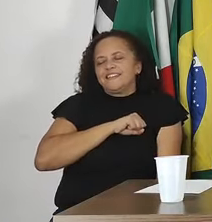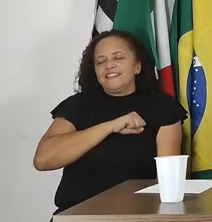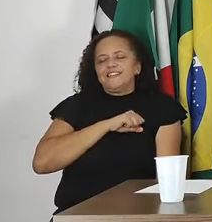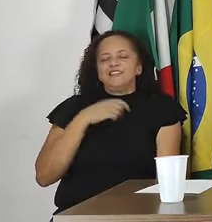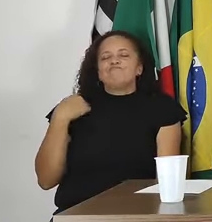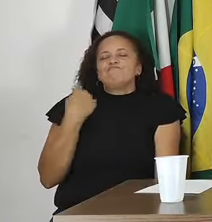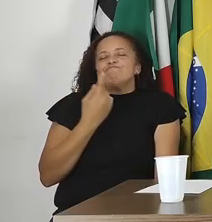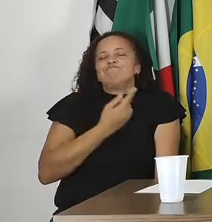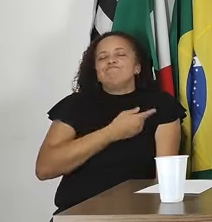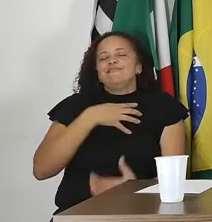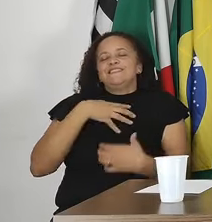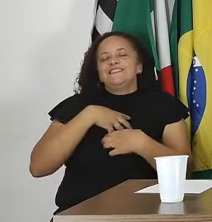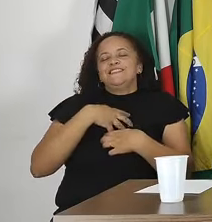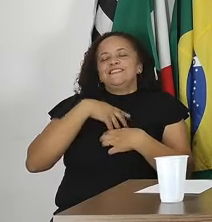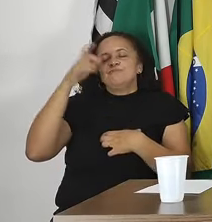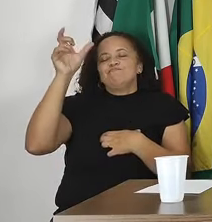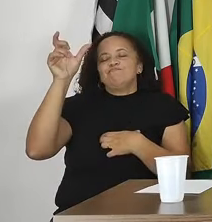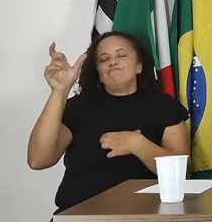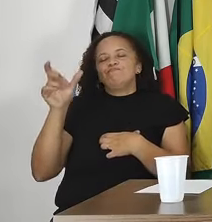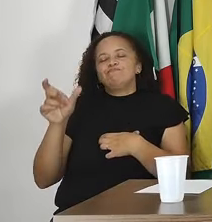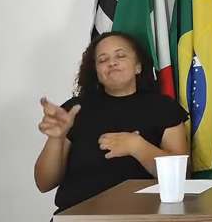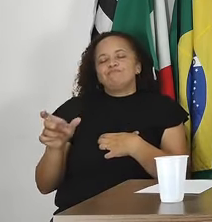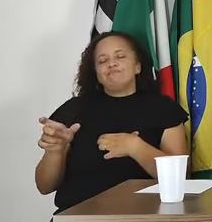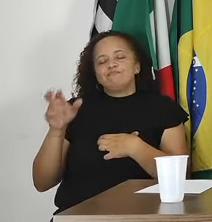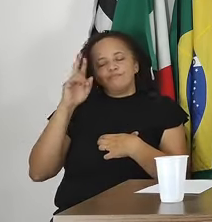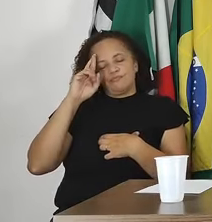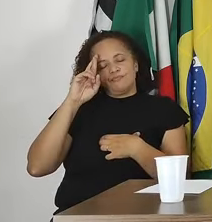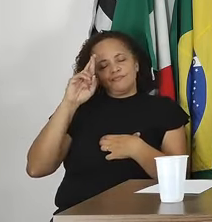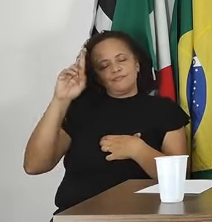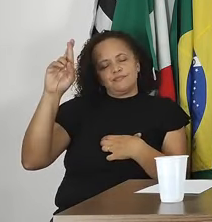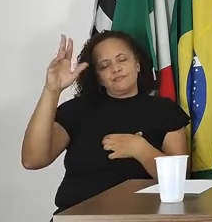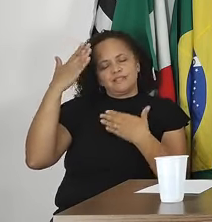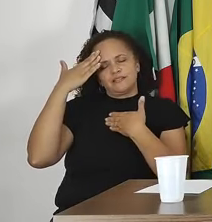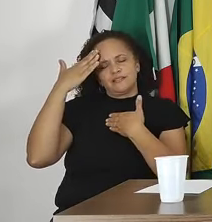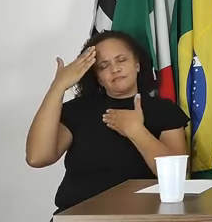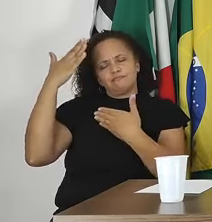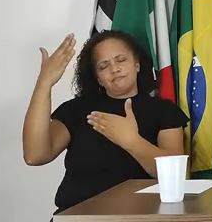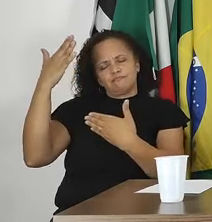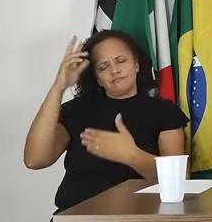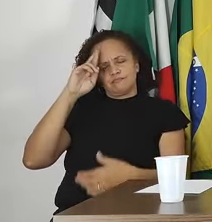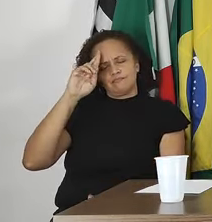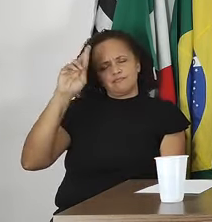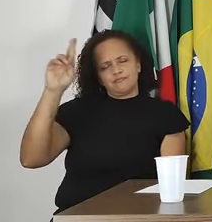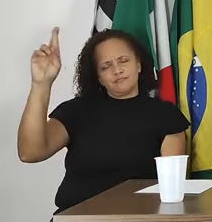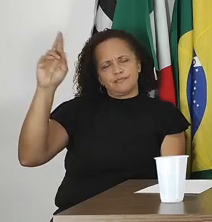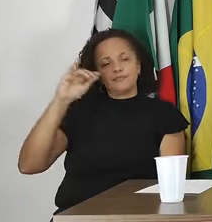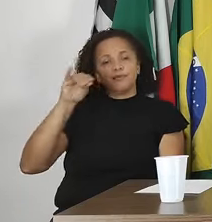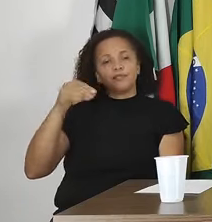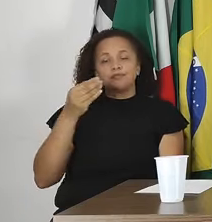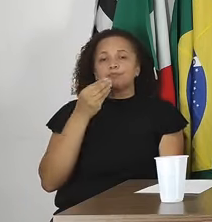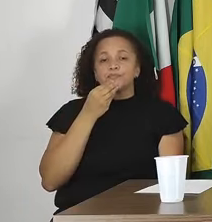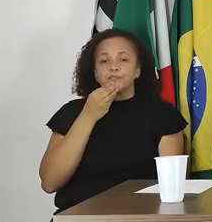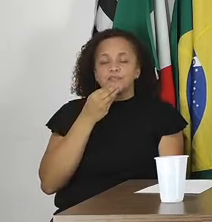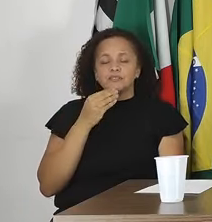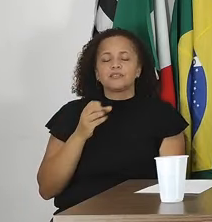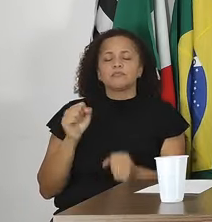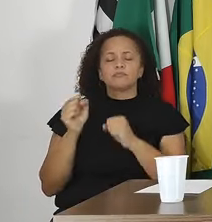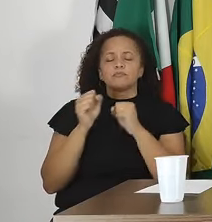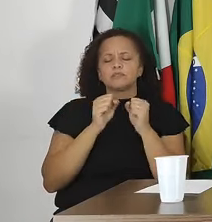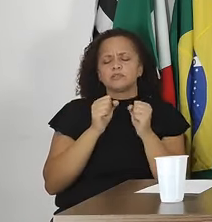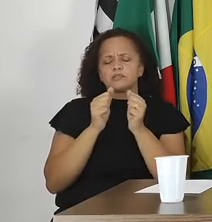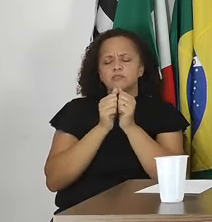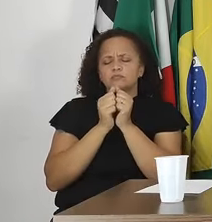na Tua doce e maravilhosa presença, Senhor. Queremos Te agradecer, Senhor, por a oportunidade de estar aqui, Senhor, falando